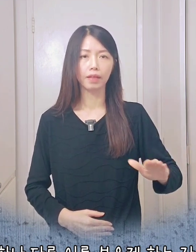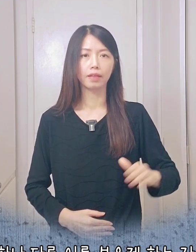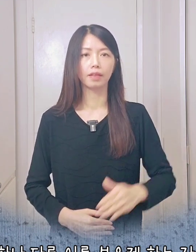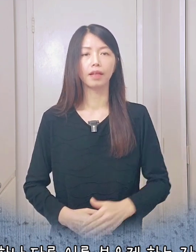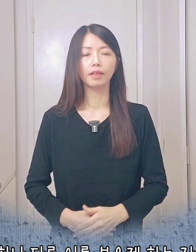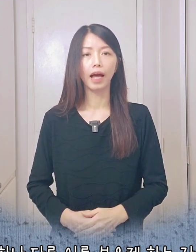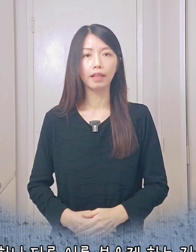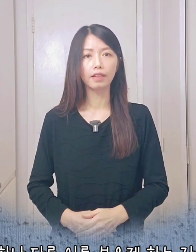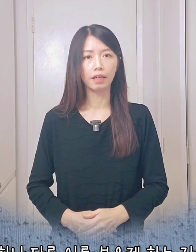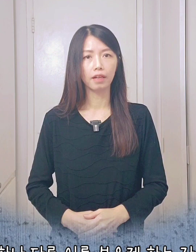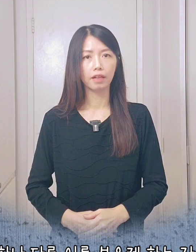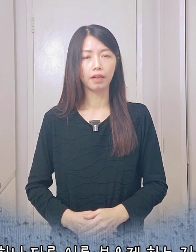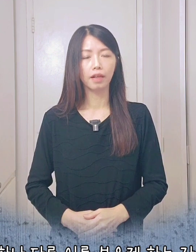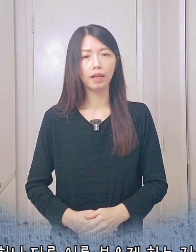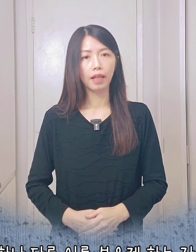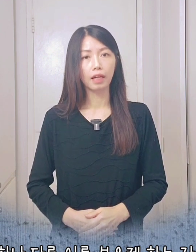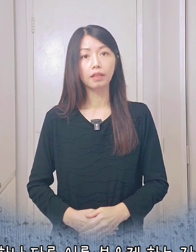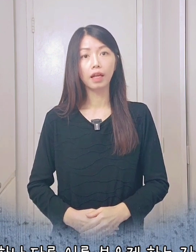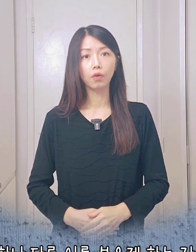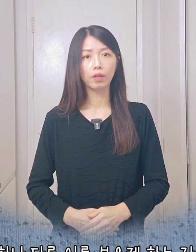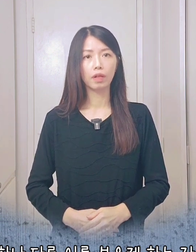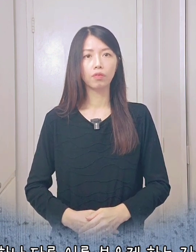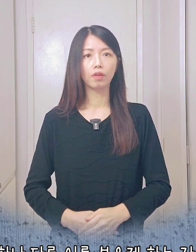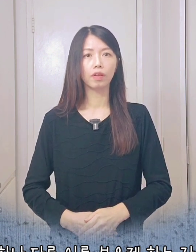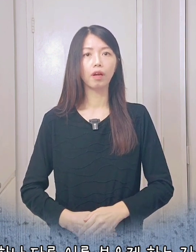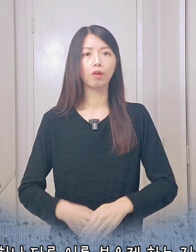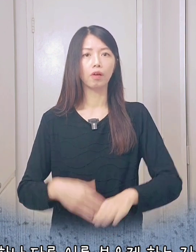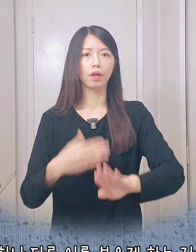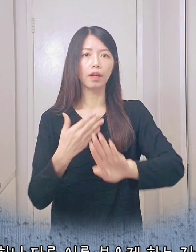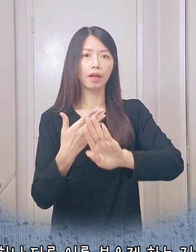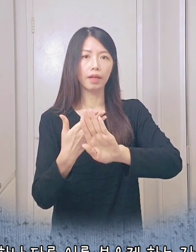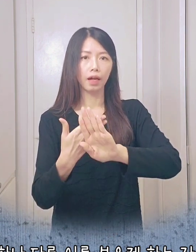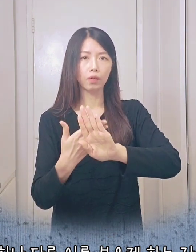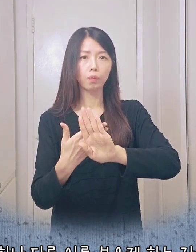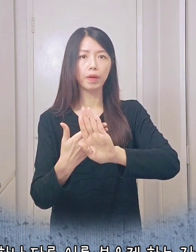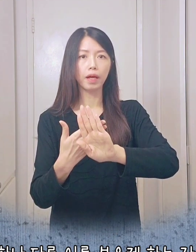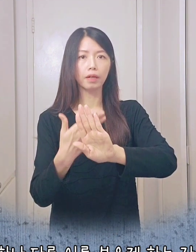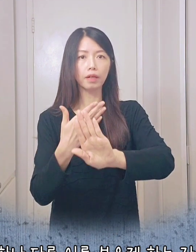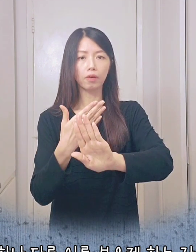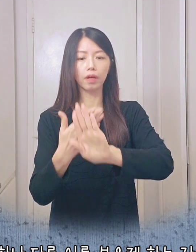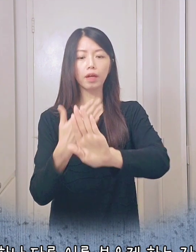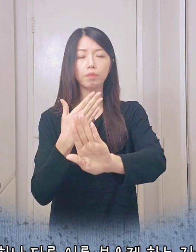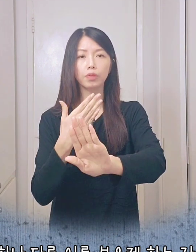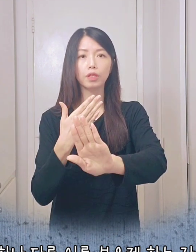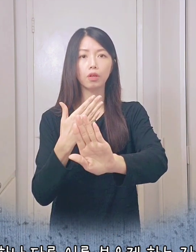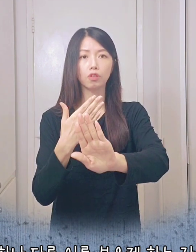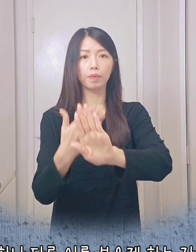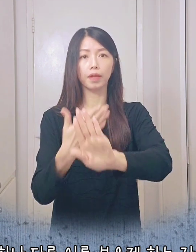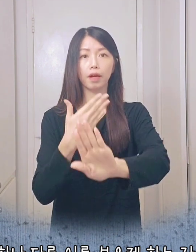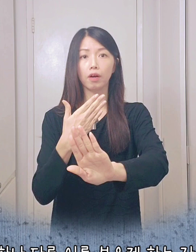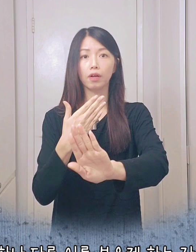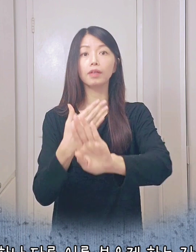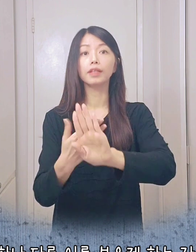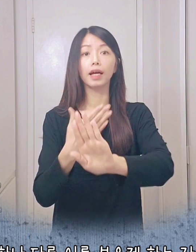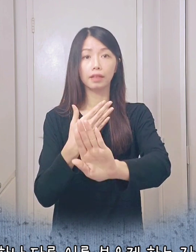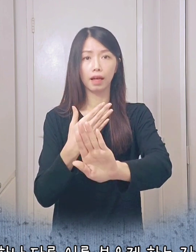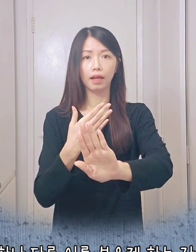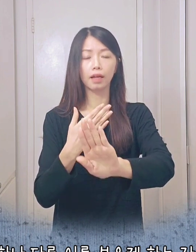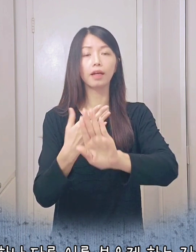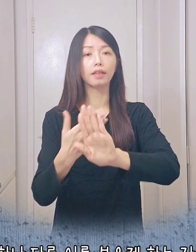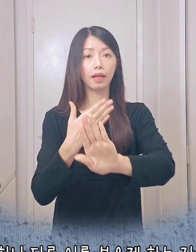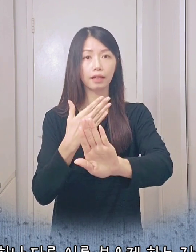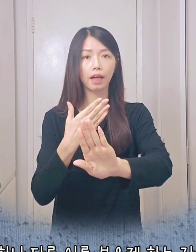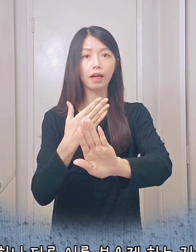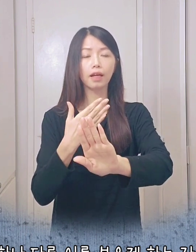하지만 다른 일을. 다르다라고 한 뒤의 수어는요, 양손바닥을 이렇게 부딪혀 주시면 돼요. 다르다,